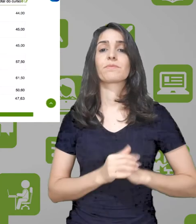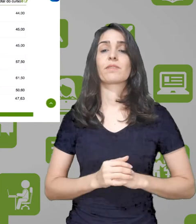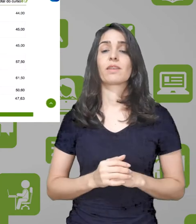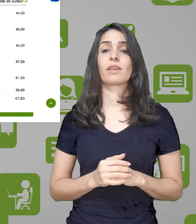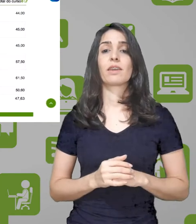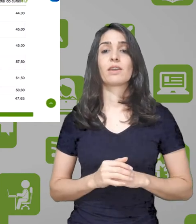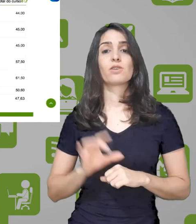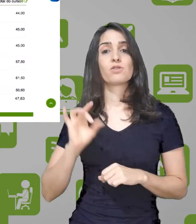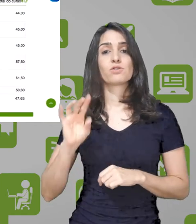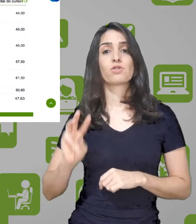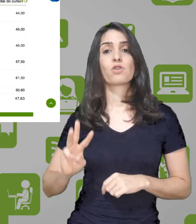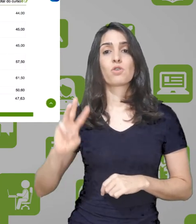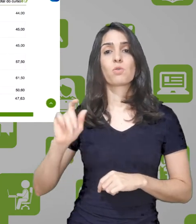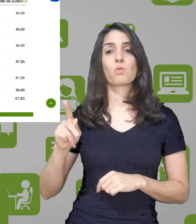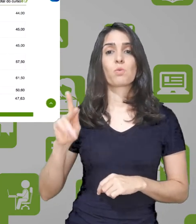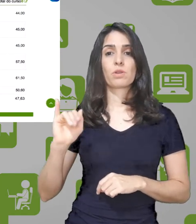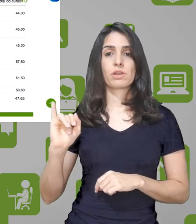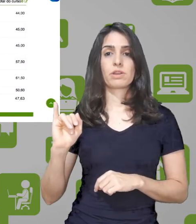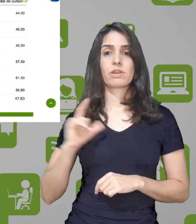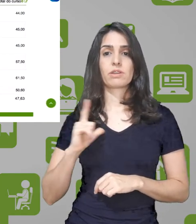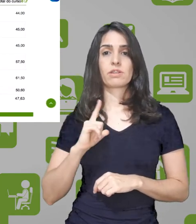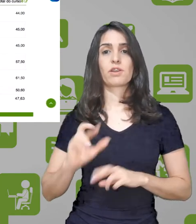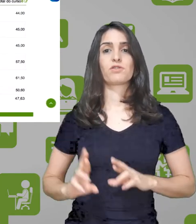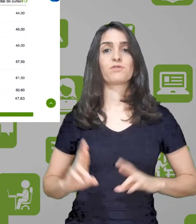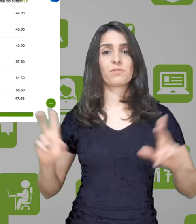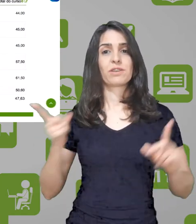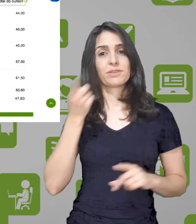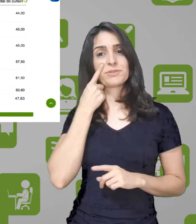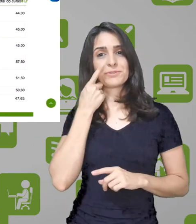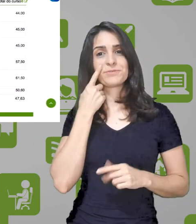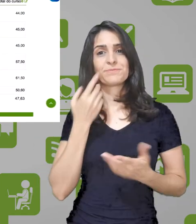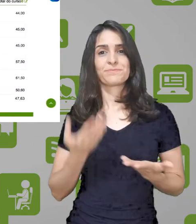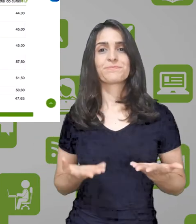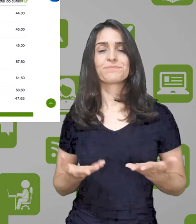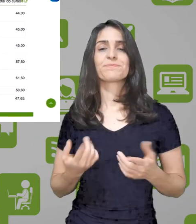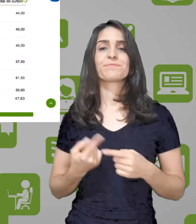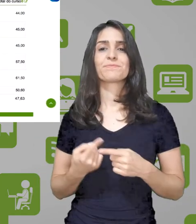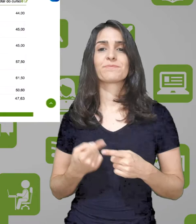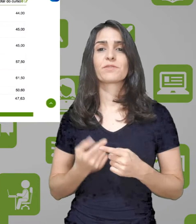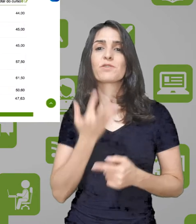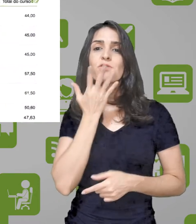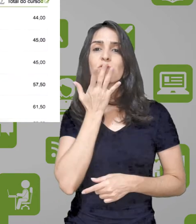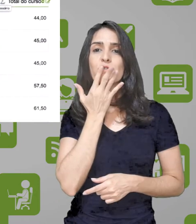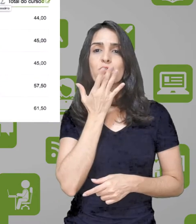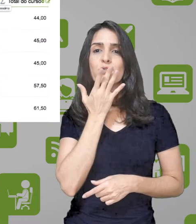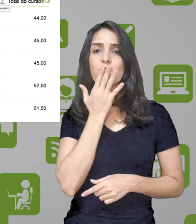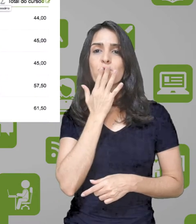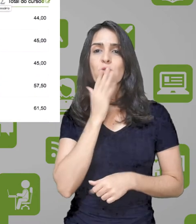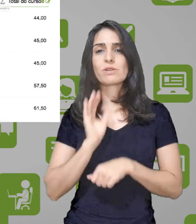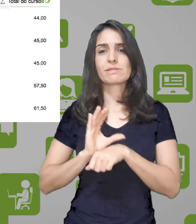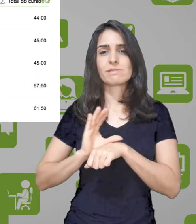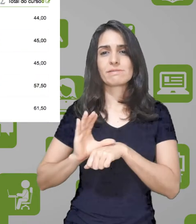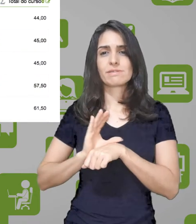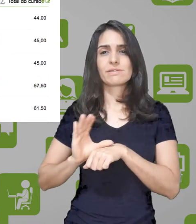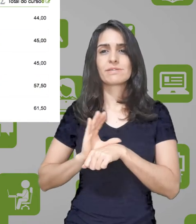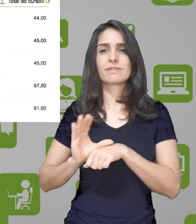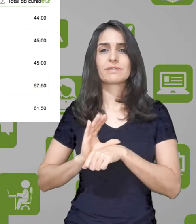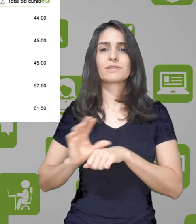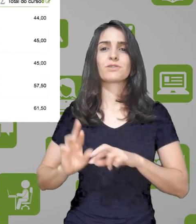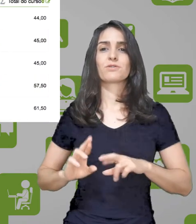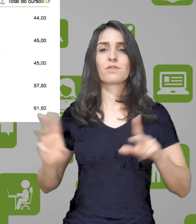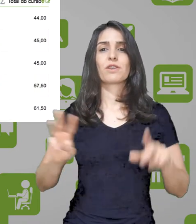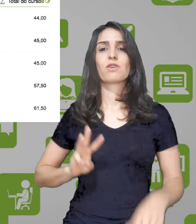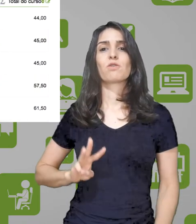exceção da Wiki que eu preciso Lançar aqui vejam que ela até aparece diferente aparece aqui ó num tom acinzentado